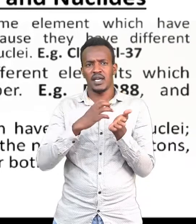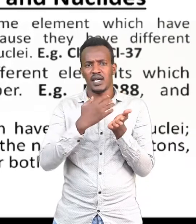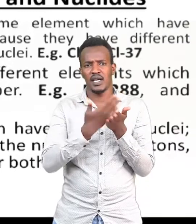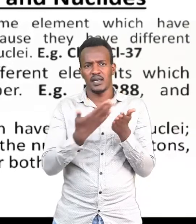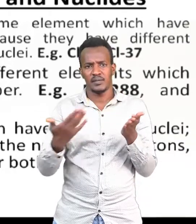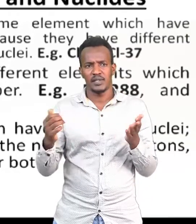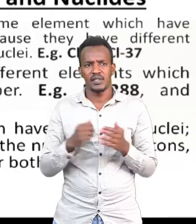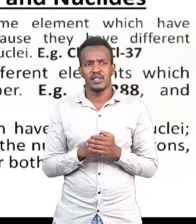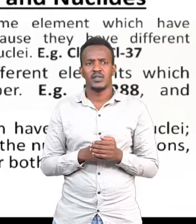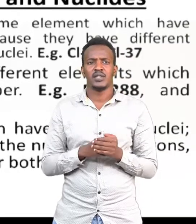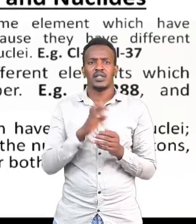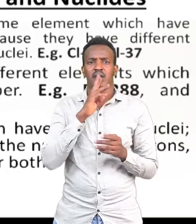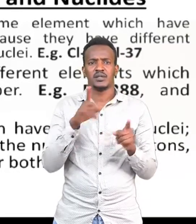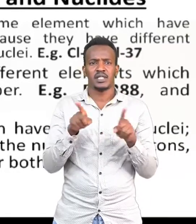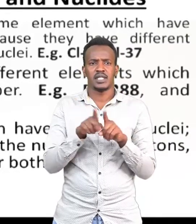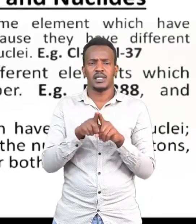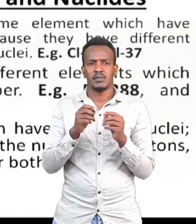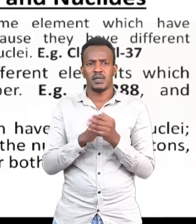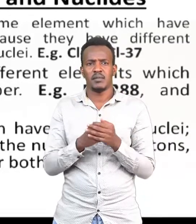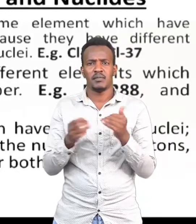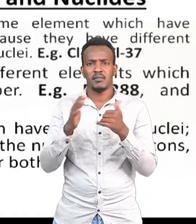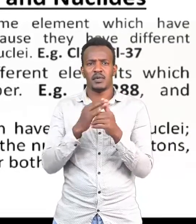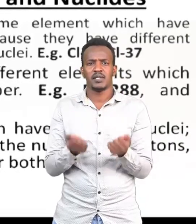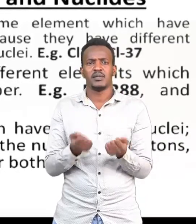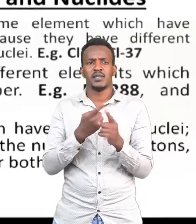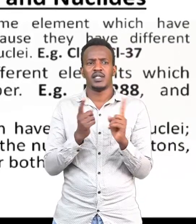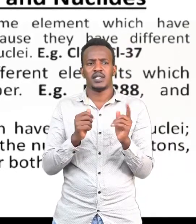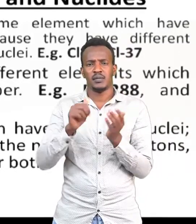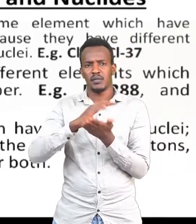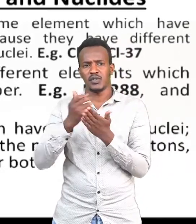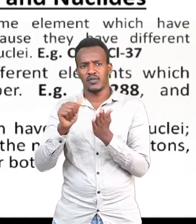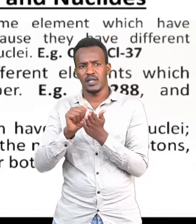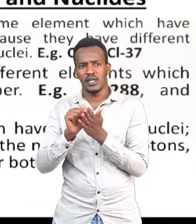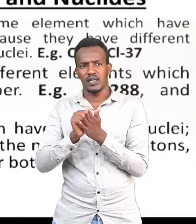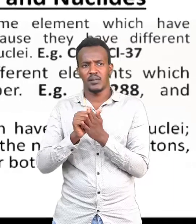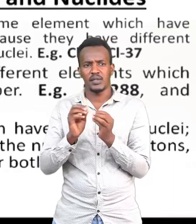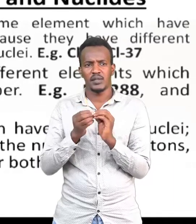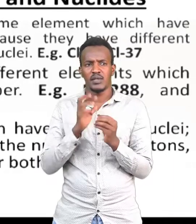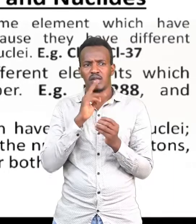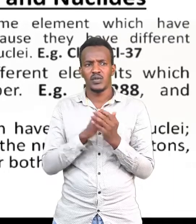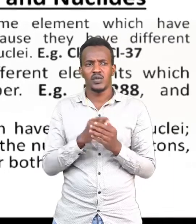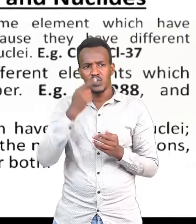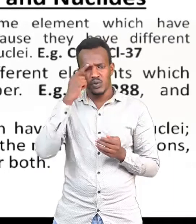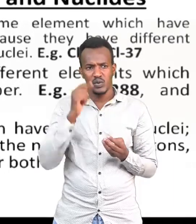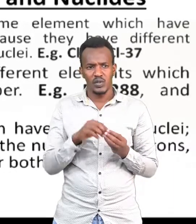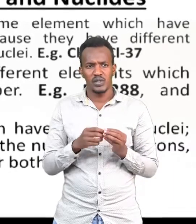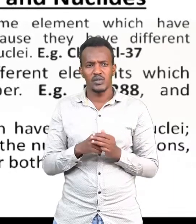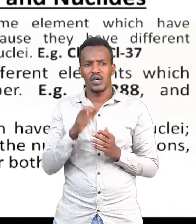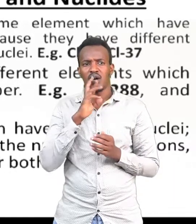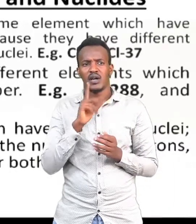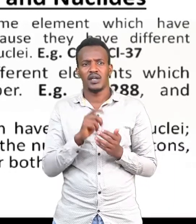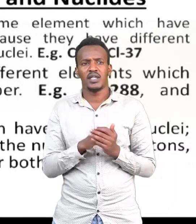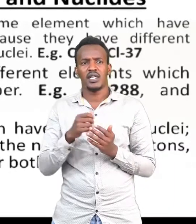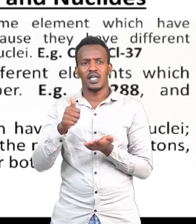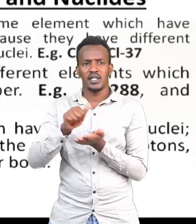duwan numberska xagga sare mass numberkun baa isku mid ah qaybta atomic numberkuna markaasi way kala duwan tahay way nuclearisk maxay tahay nuclearisk markaasi